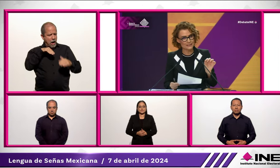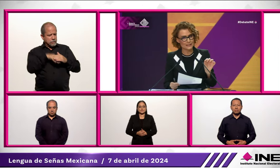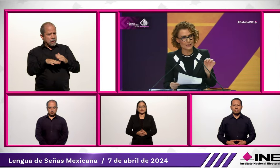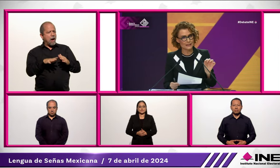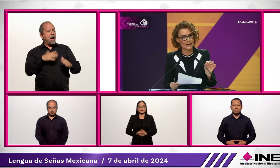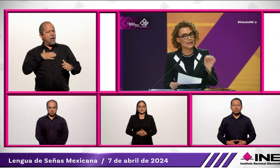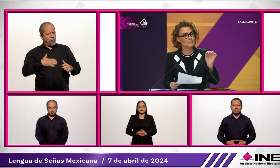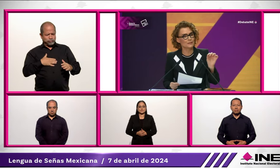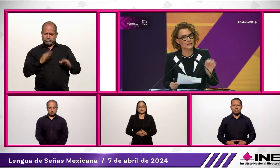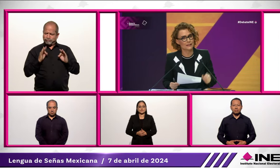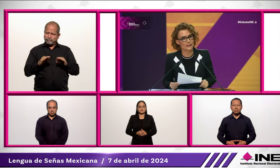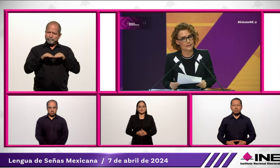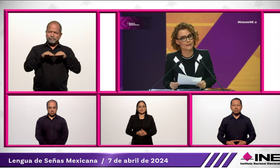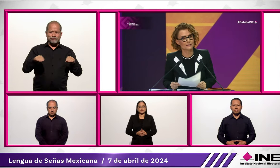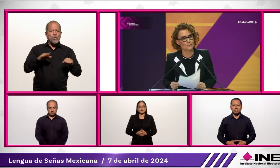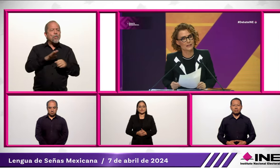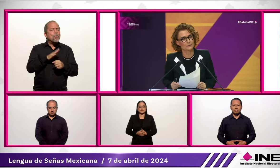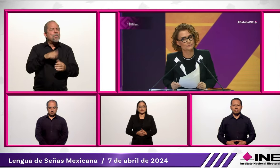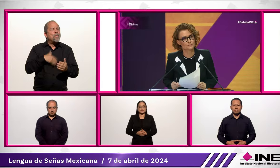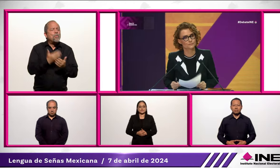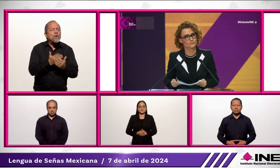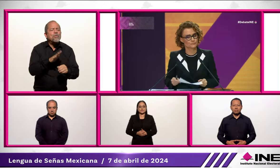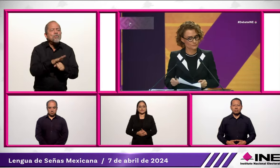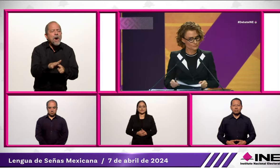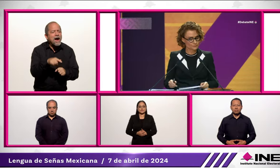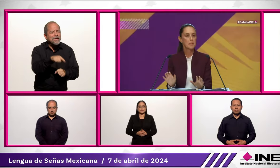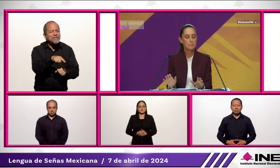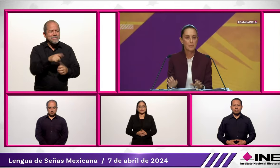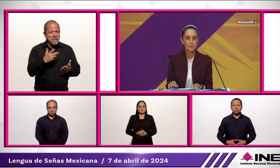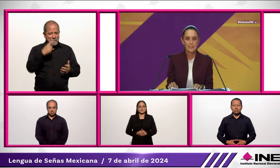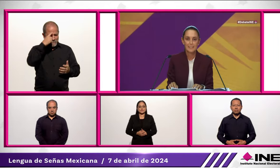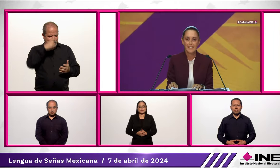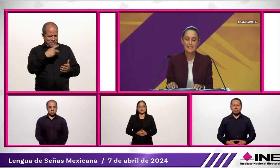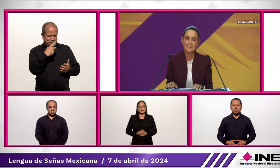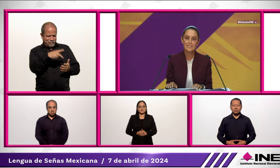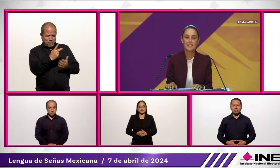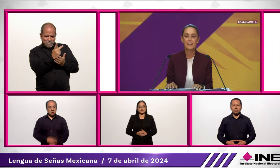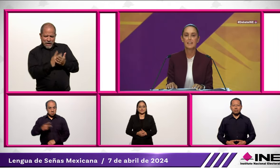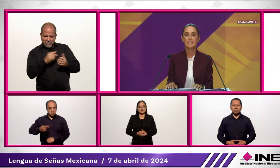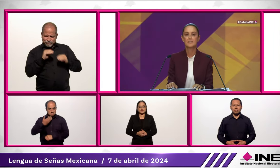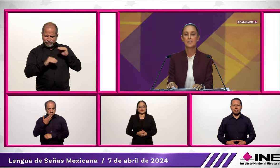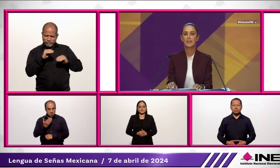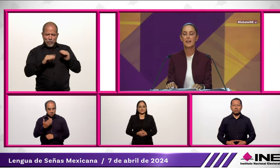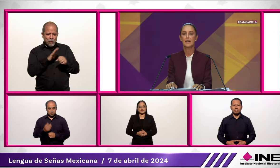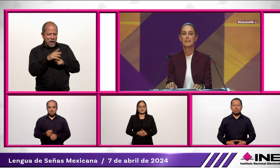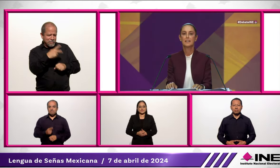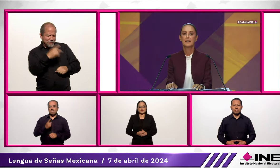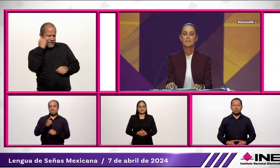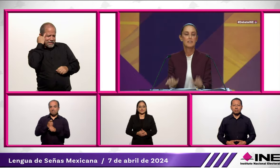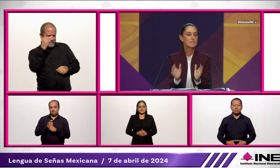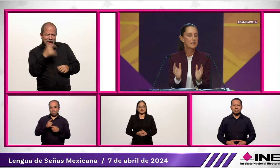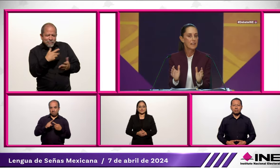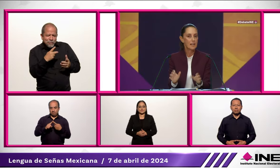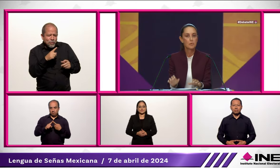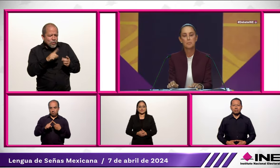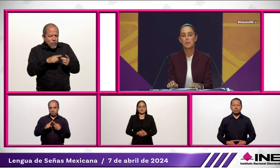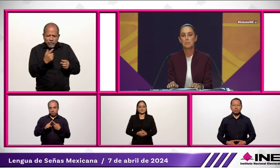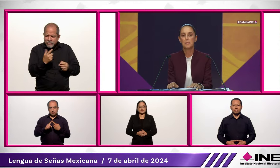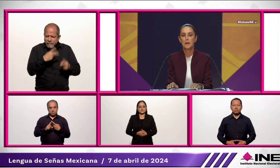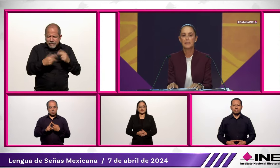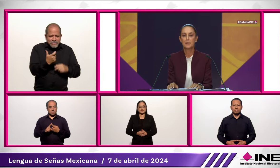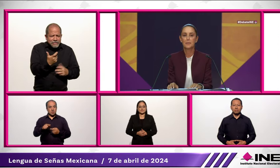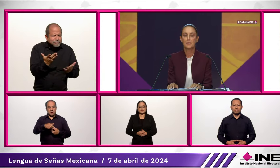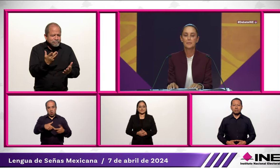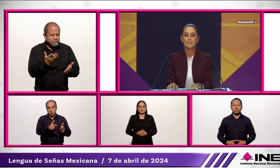piensa financiar e implementar este plan? Muy buena pregunta. Antes que nada, quisiera felicitar al